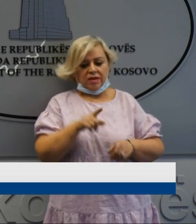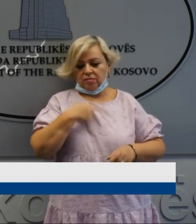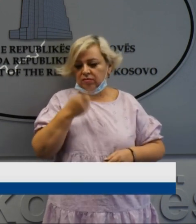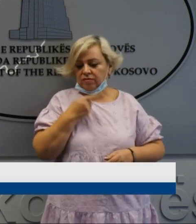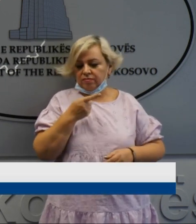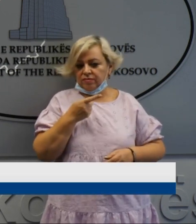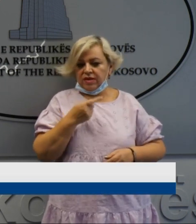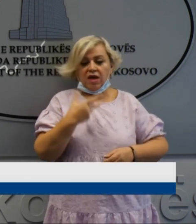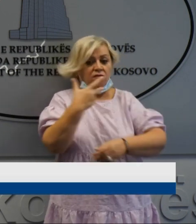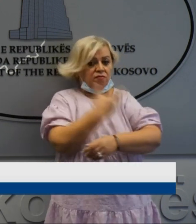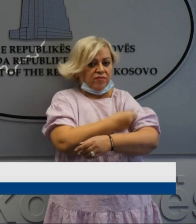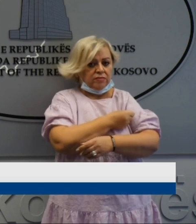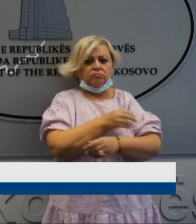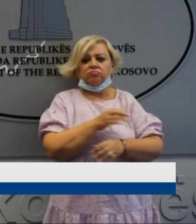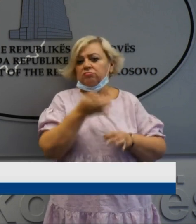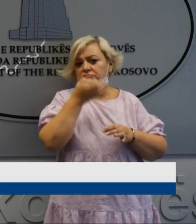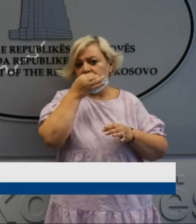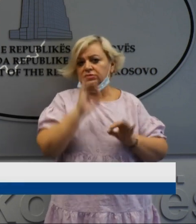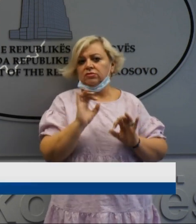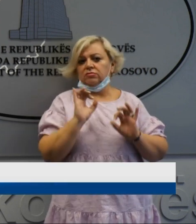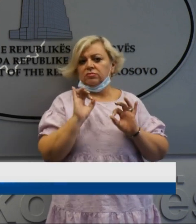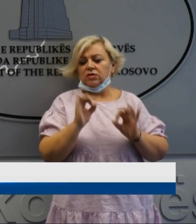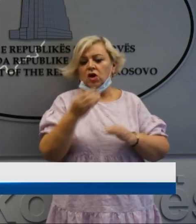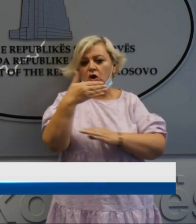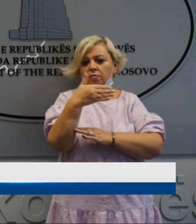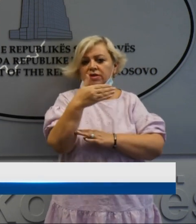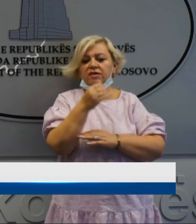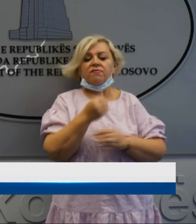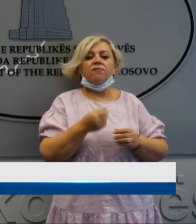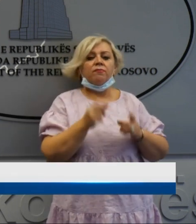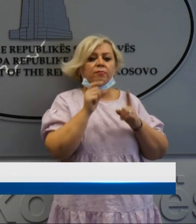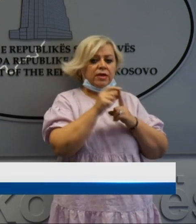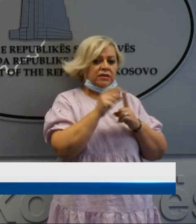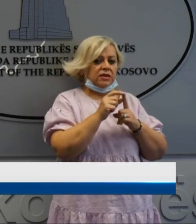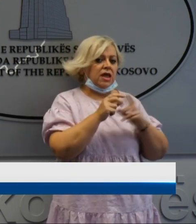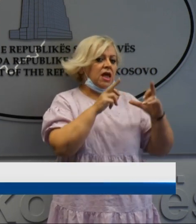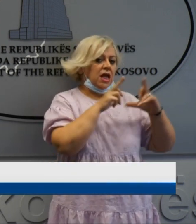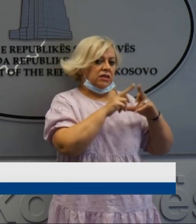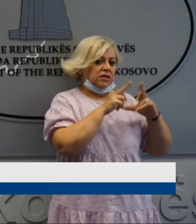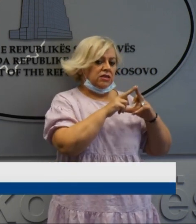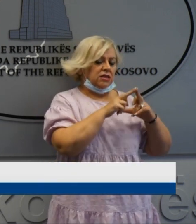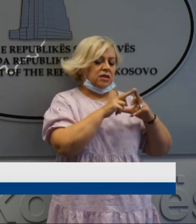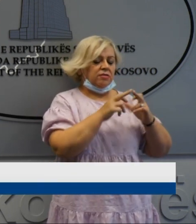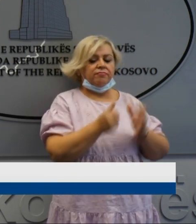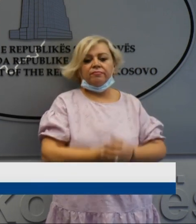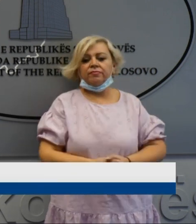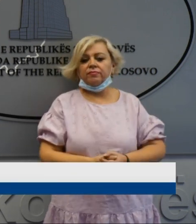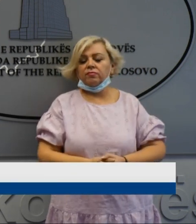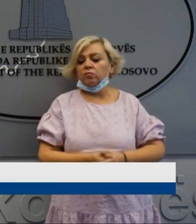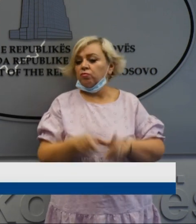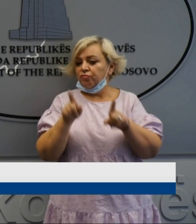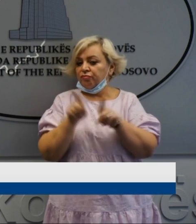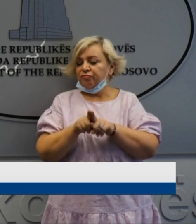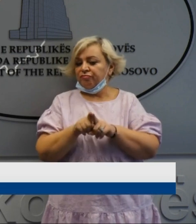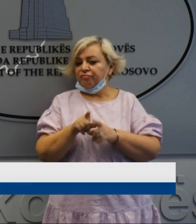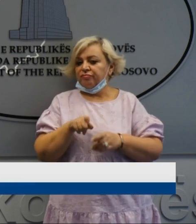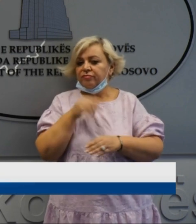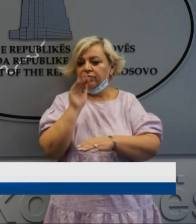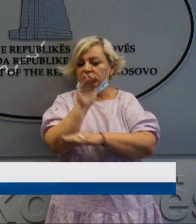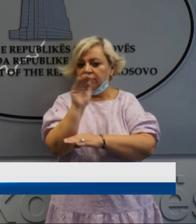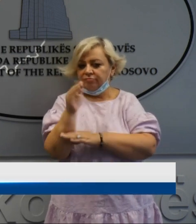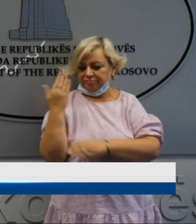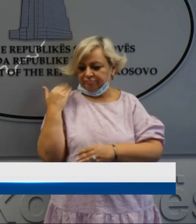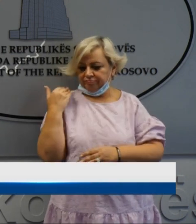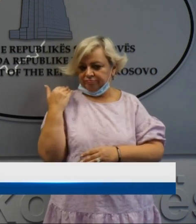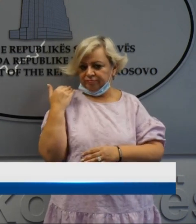përmenda, kemi vaksina të mjaftueshme të kompanisë Pfizer dhe AstraZeneca. Po ashtu, siç kam deklaruar